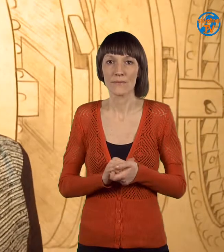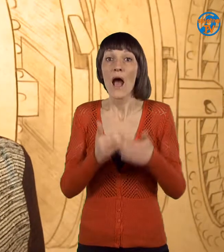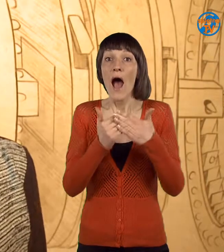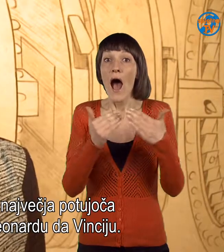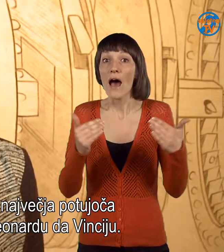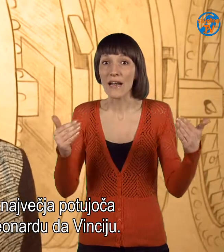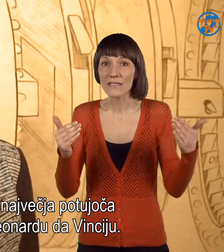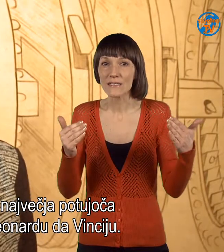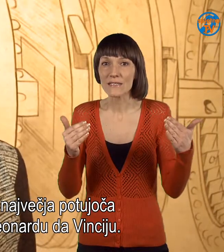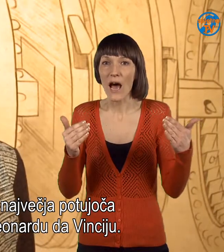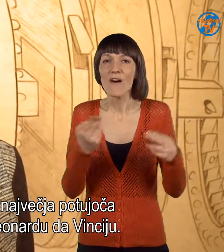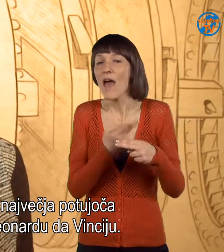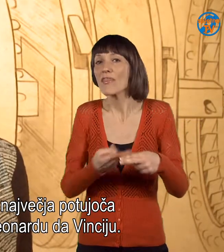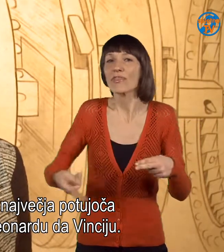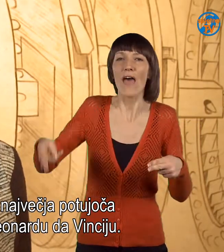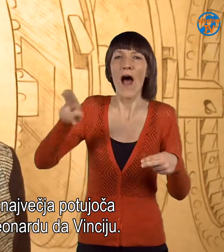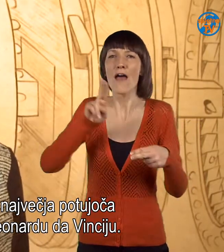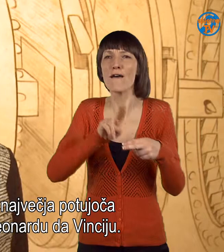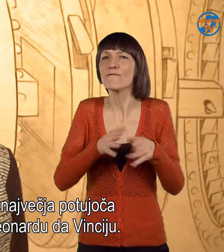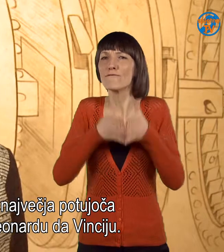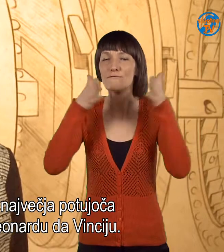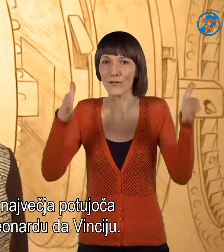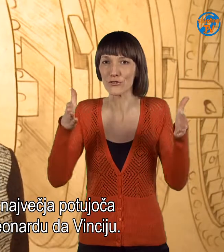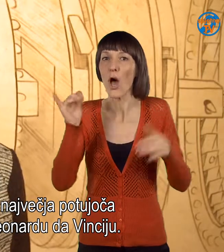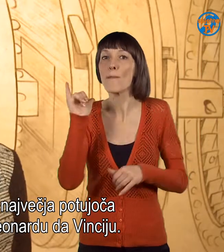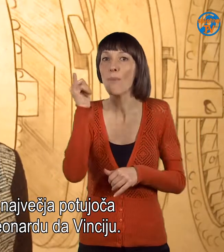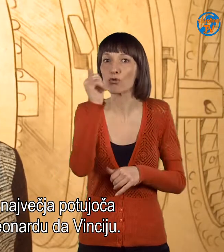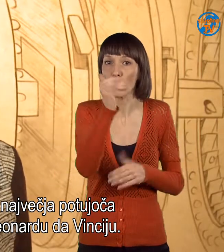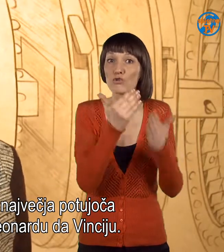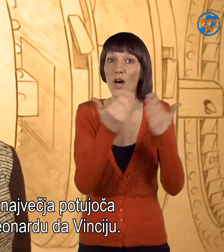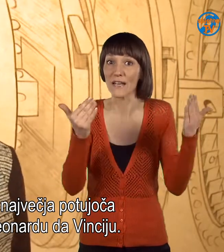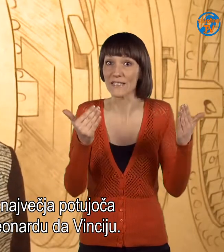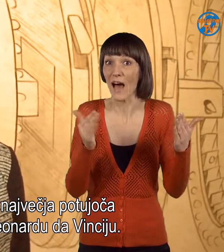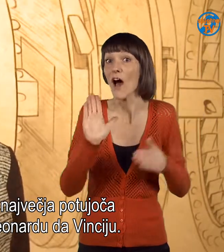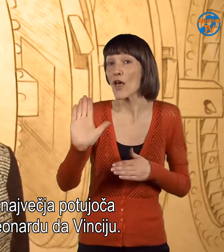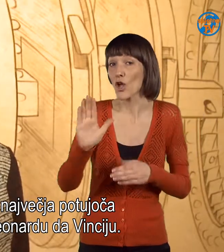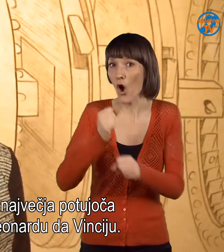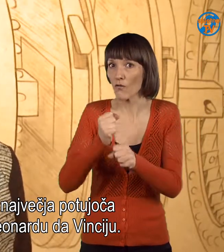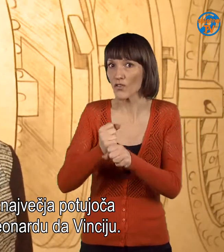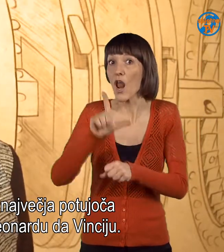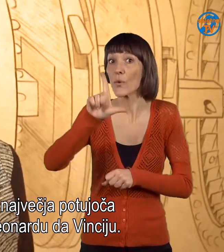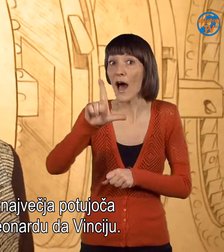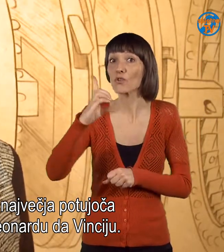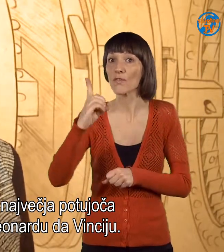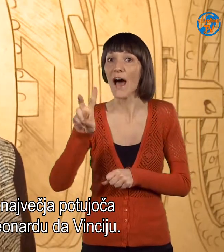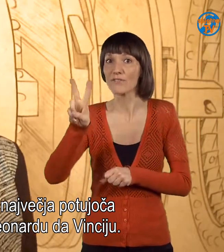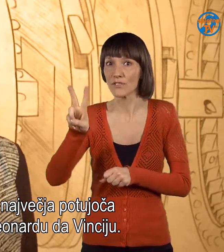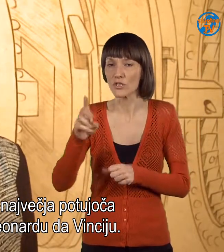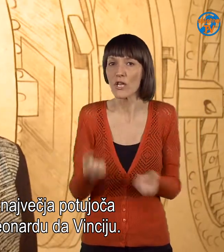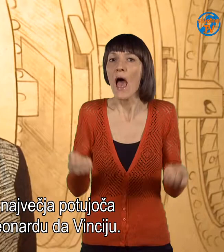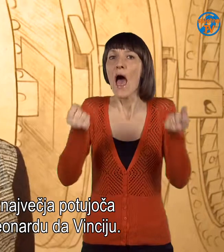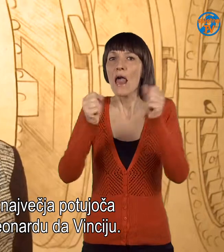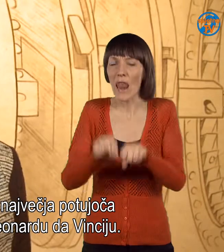Razstava je največja potujoča razstava o Leonardu da Vinciju. Je v lasti